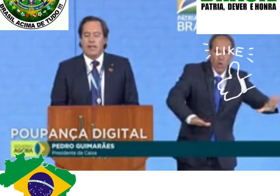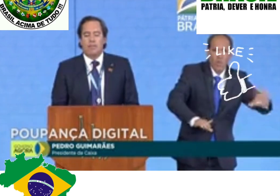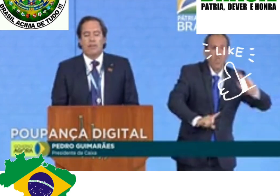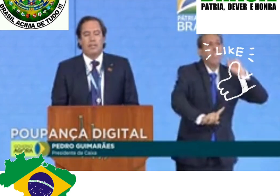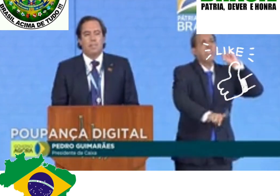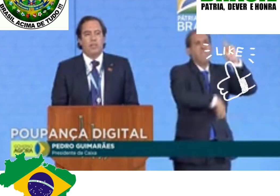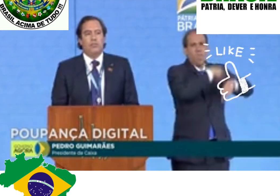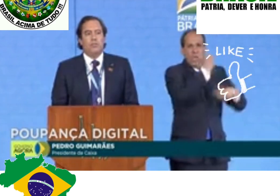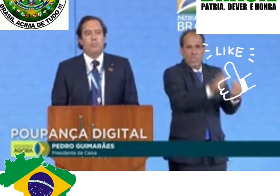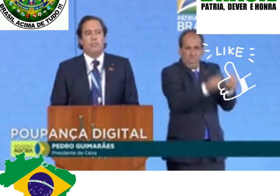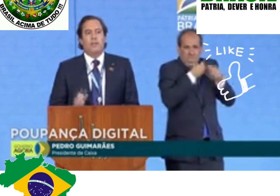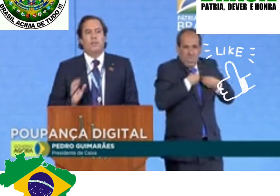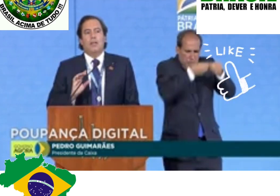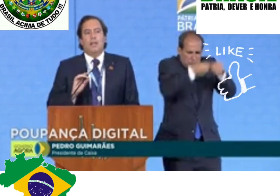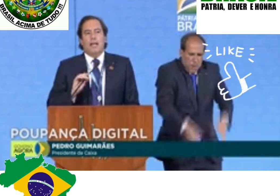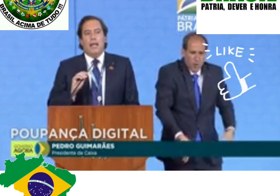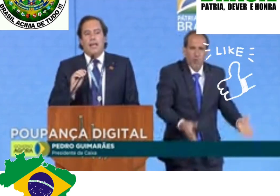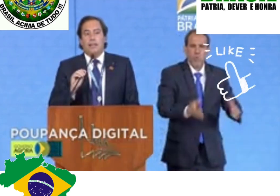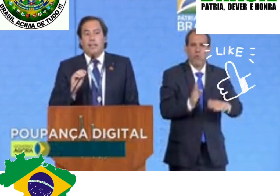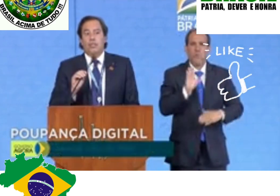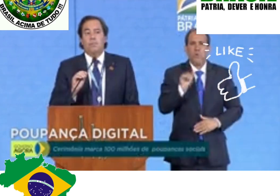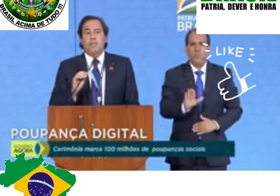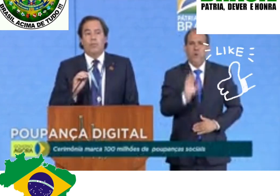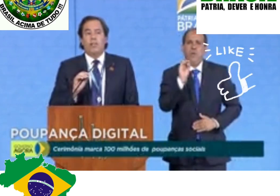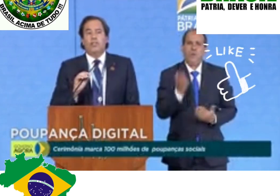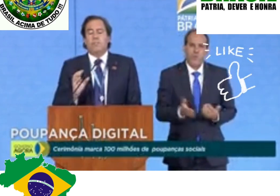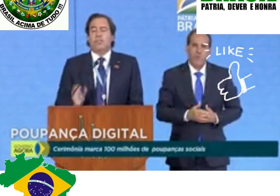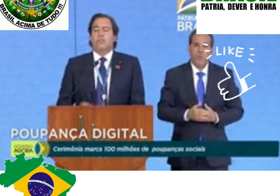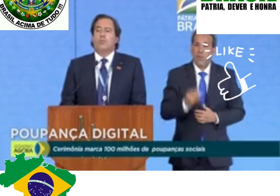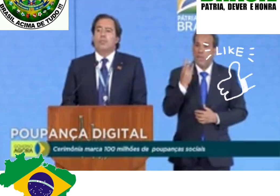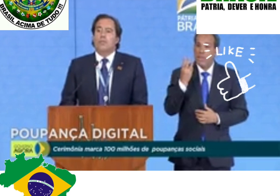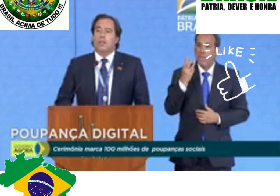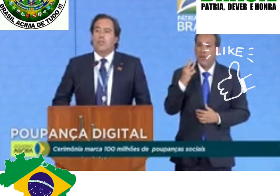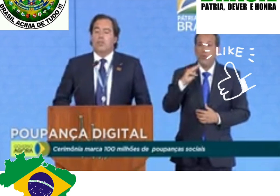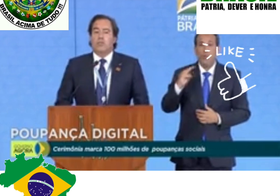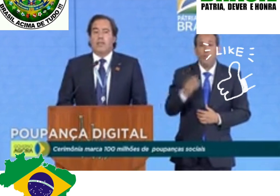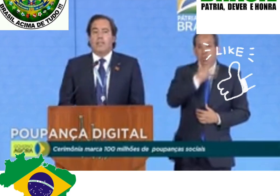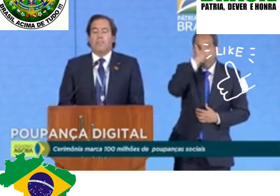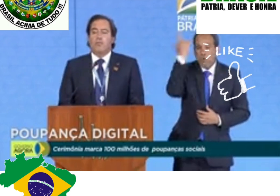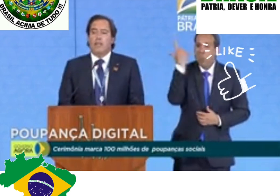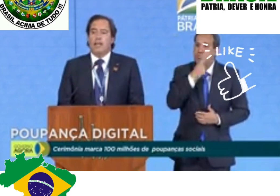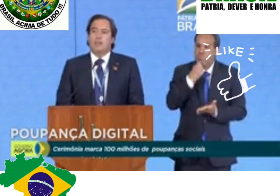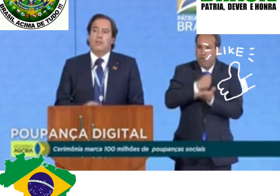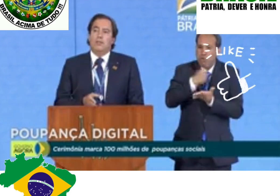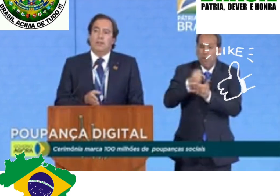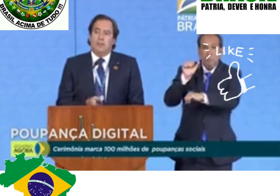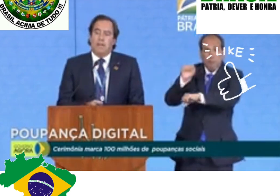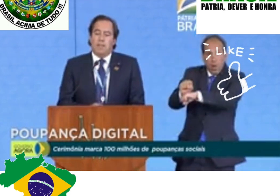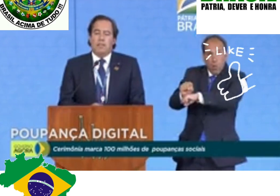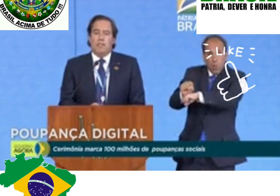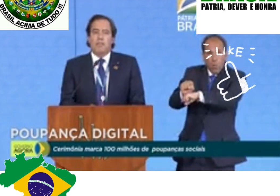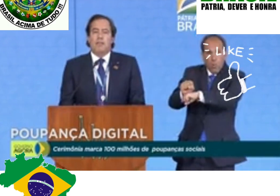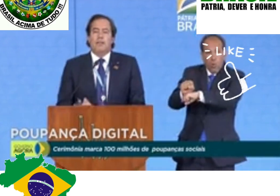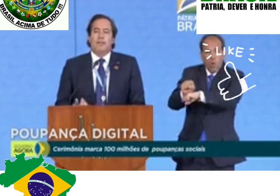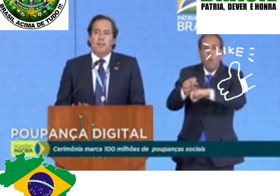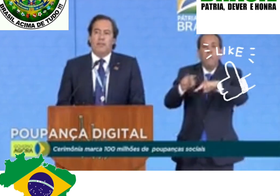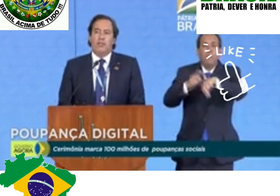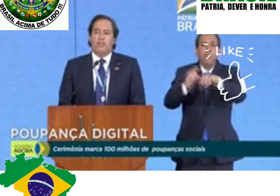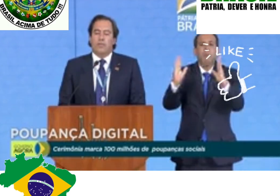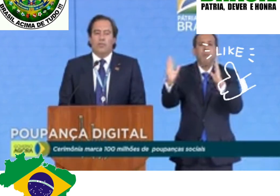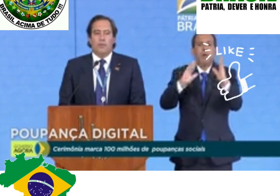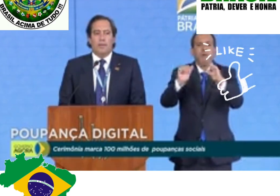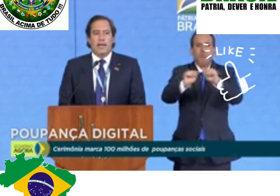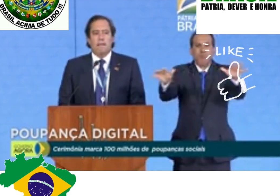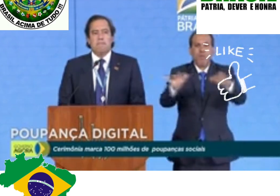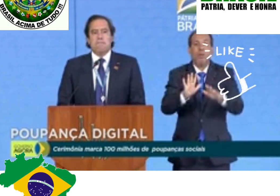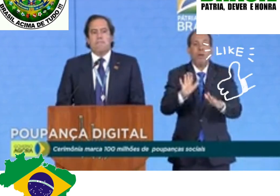contas geraram até prejuízo para o banco. 3 milhões de pessoas tiveram seu contrato pausado na pandemia, a maioria